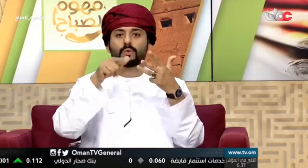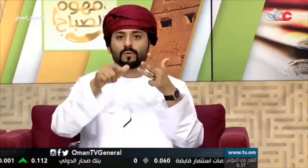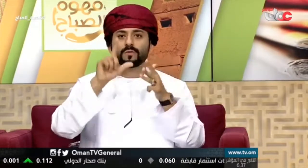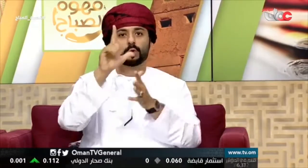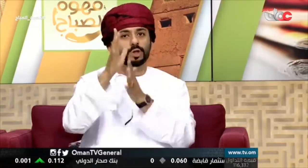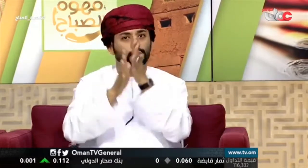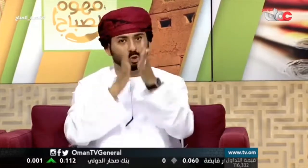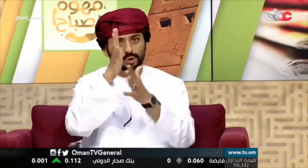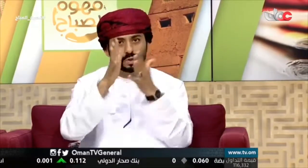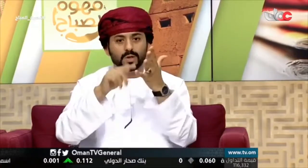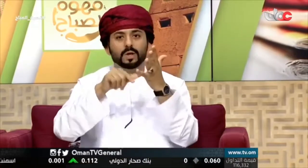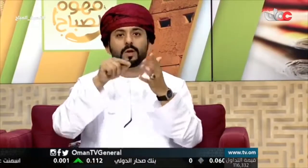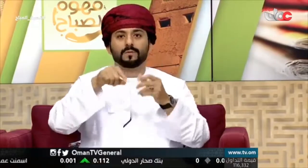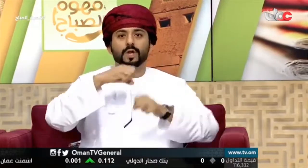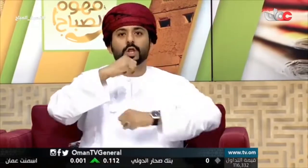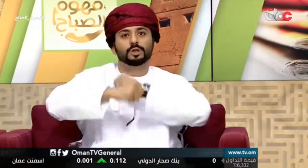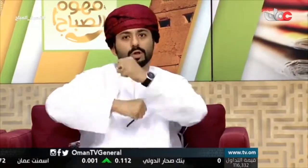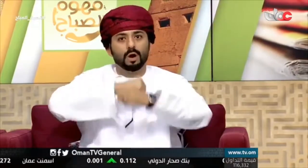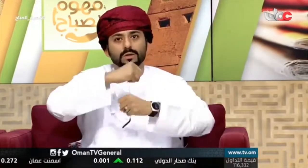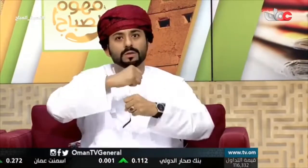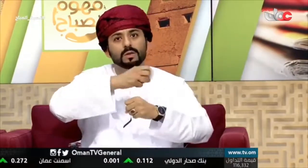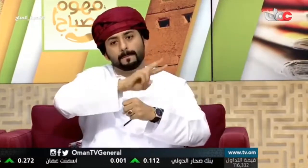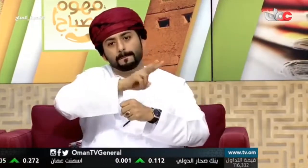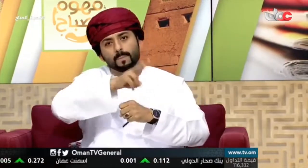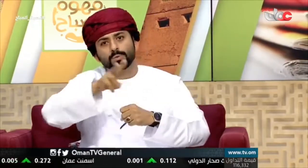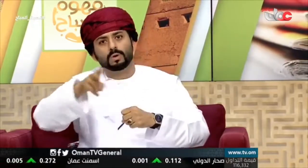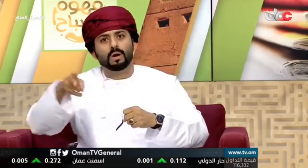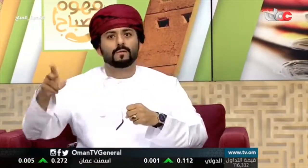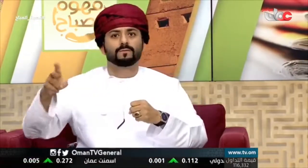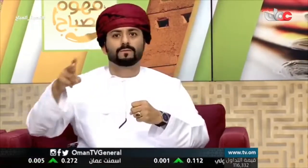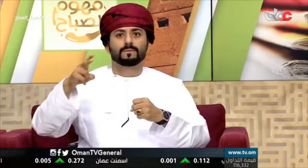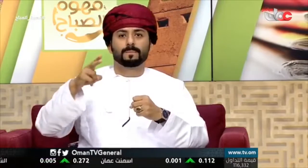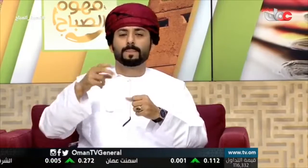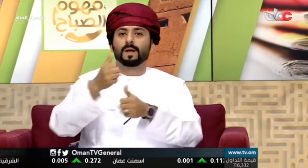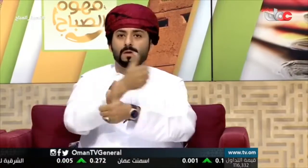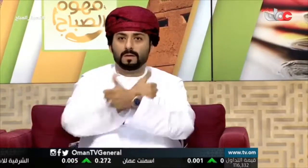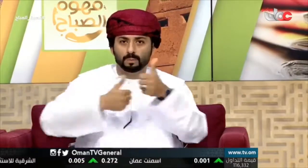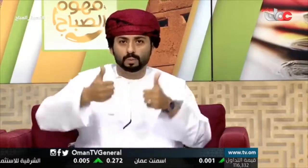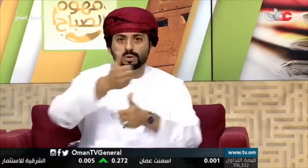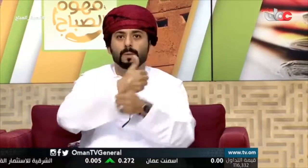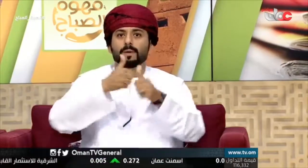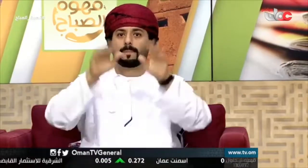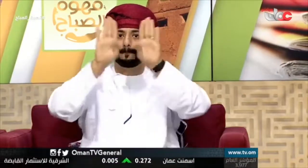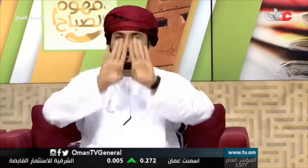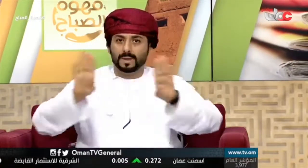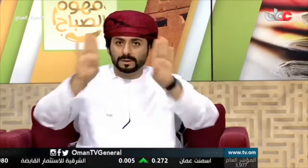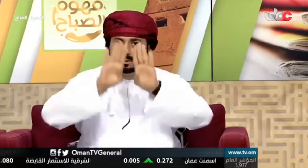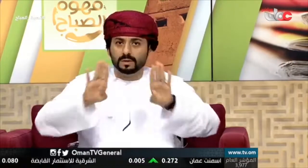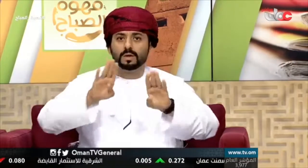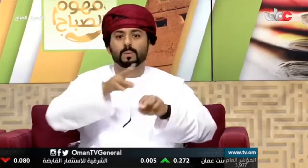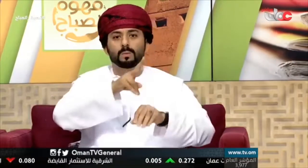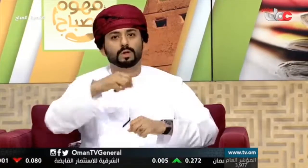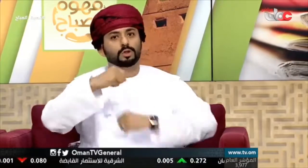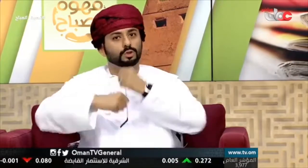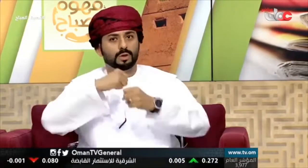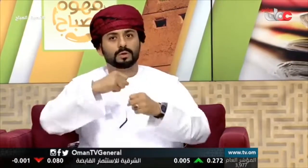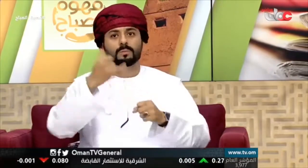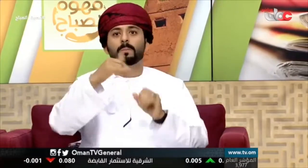اللغة الإنجليزية، اللغة العربية، ثقافة دينية، أنشطة وبرامج ترفيه، مسابقات، أيضا مسرح. كل